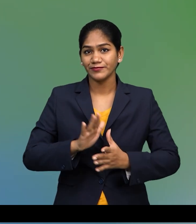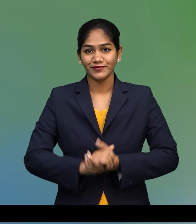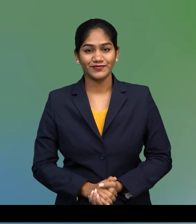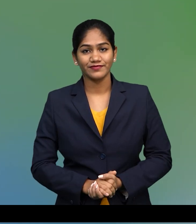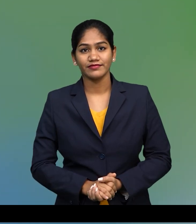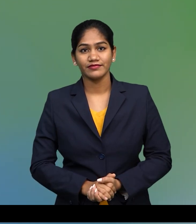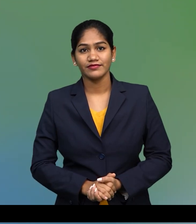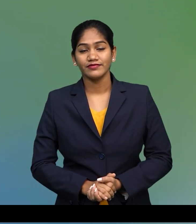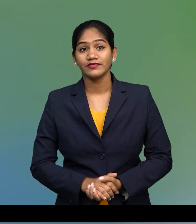ఎత్తు,